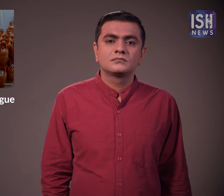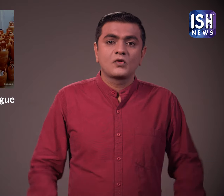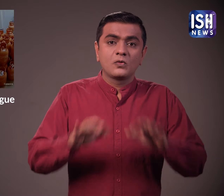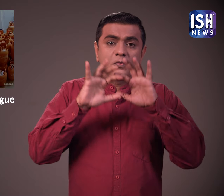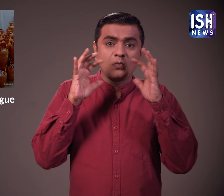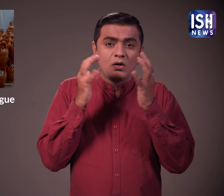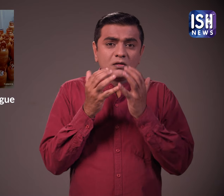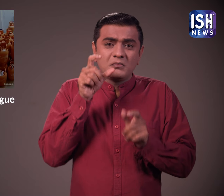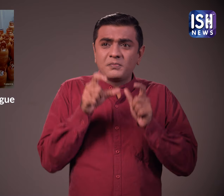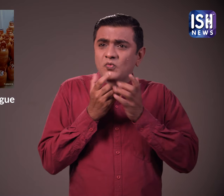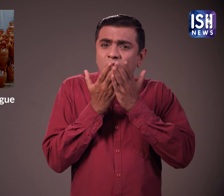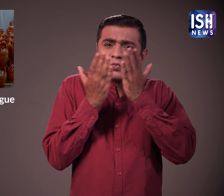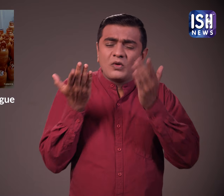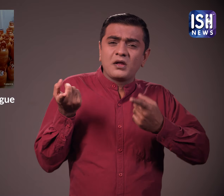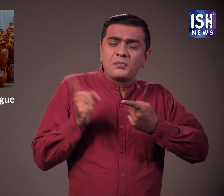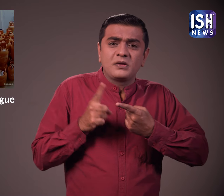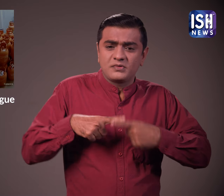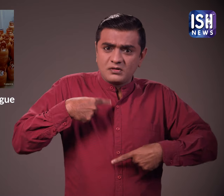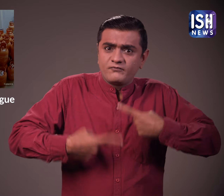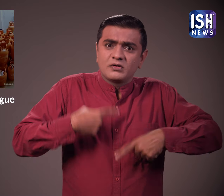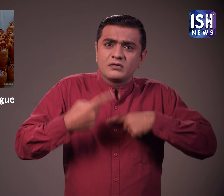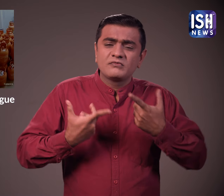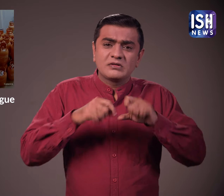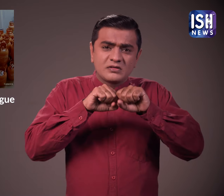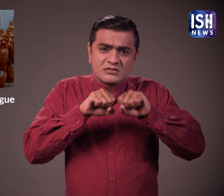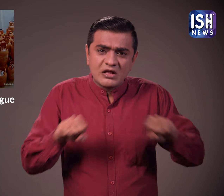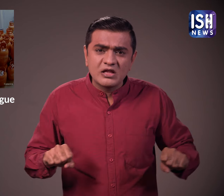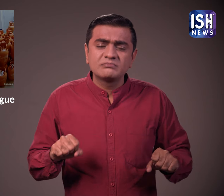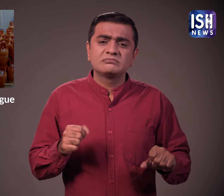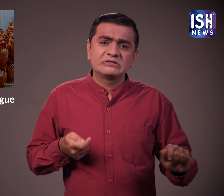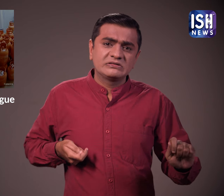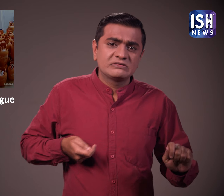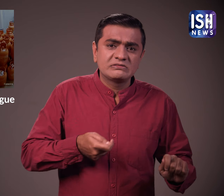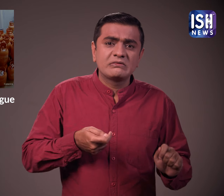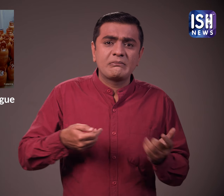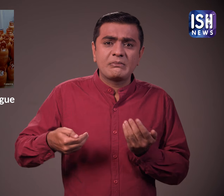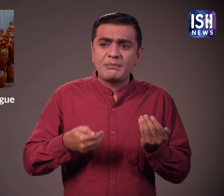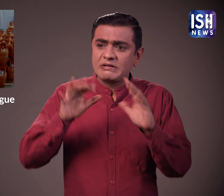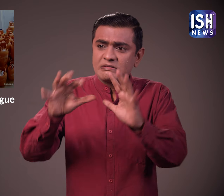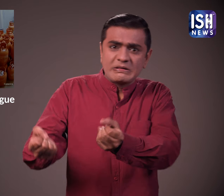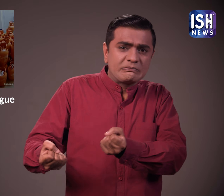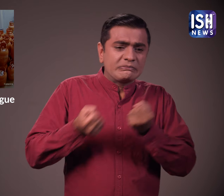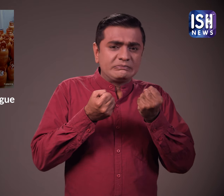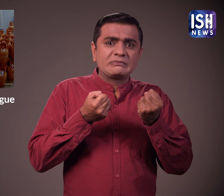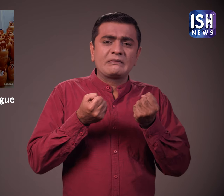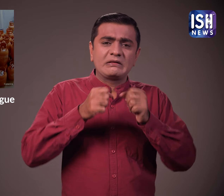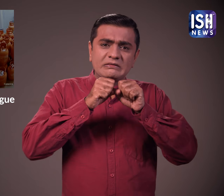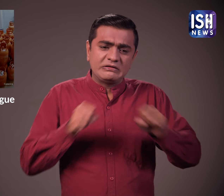चारो ओर लोग पलातकार, हत्या, बच्चों का अपहरण, आदी जैसी त्रास्दियों का सामना करते हैं